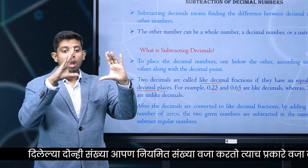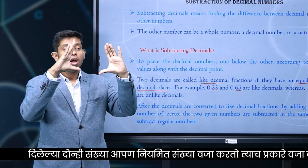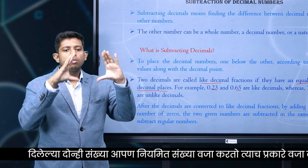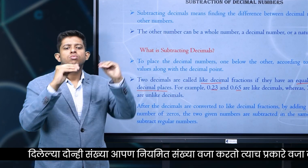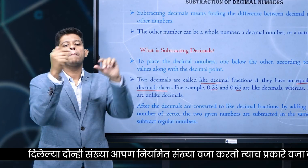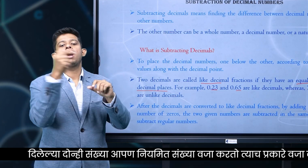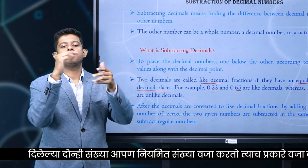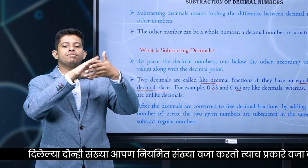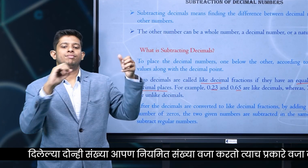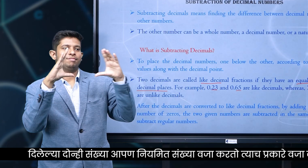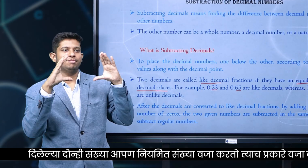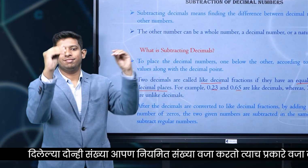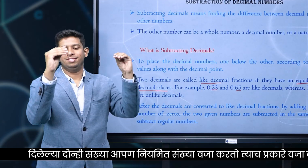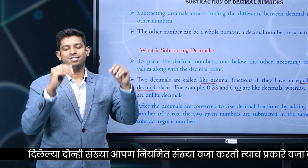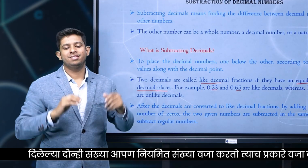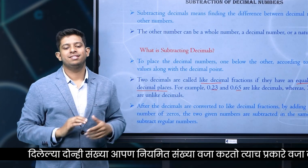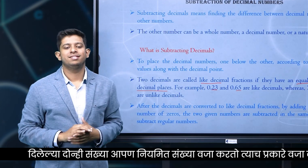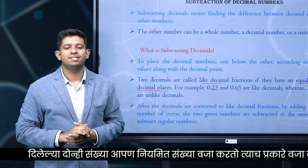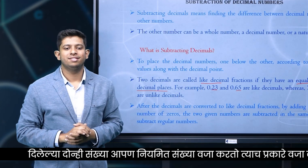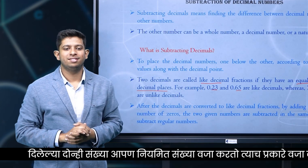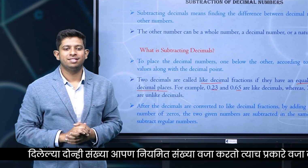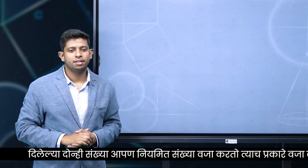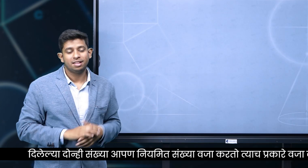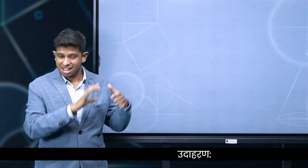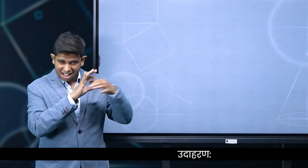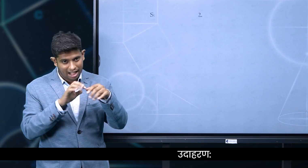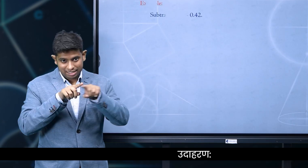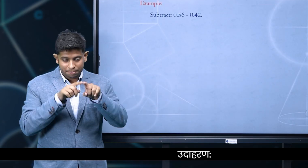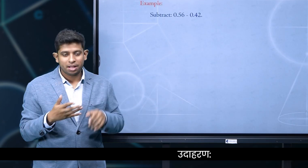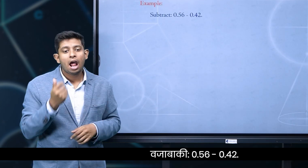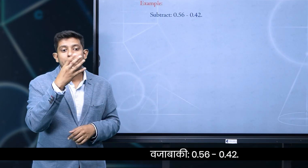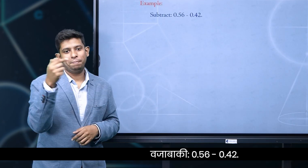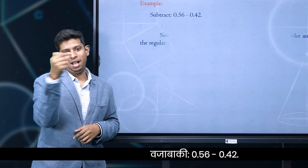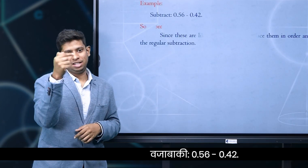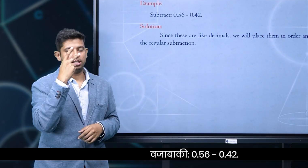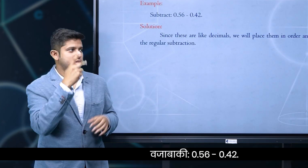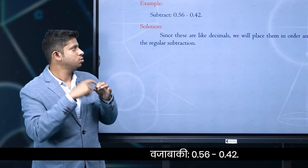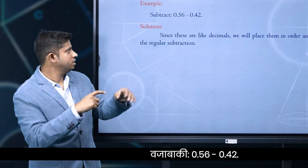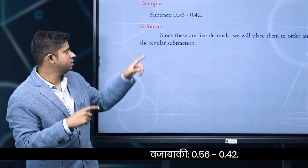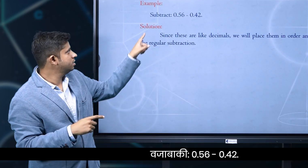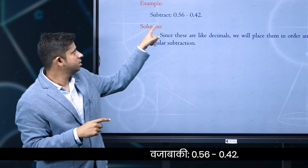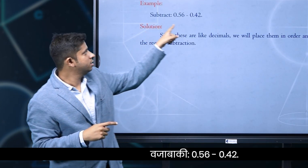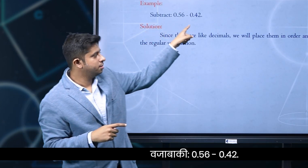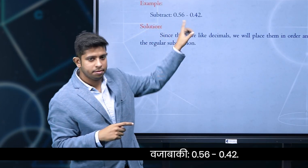नियमित संख्या वजा करतो. त्याच प्रकारे वजा केल्या जातात. उदाहरण: वजाबाकी 0.56